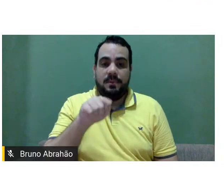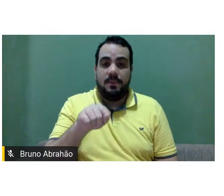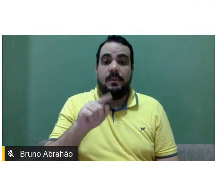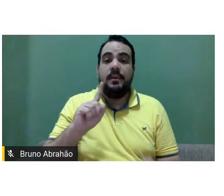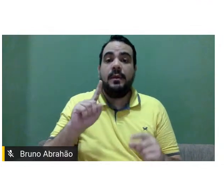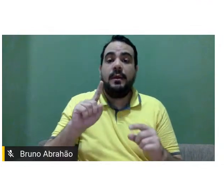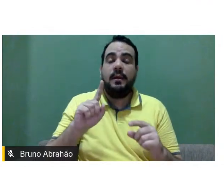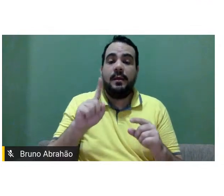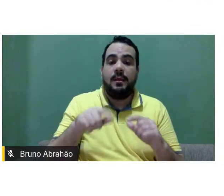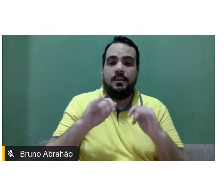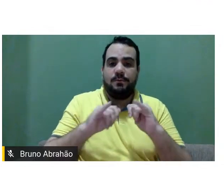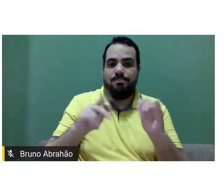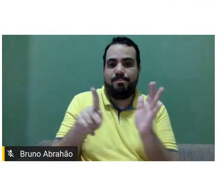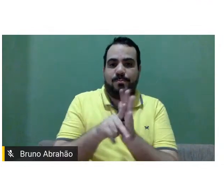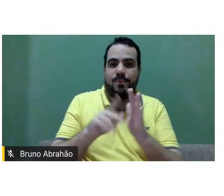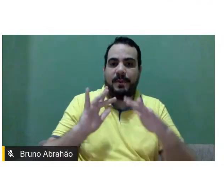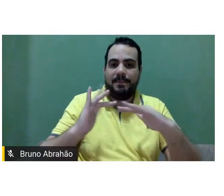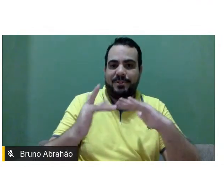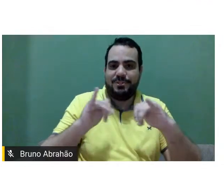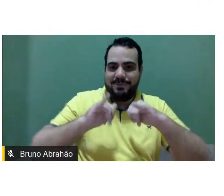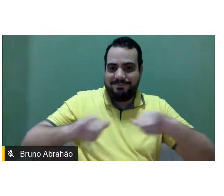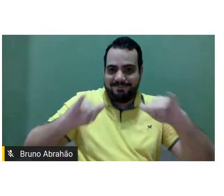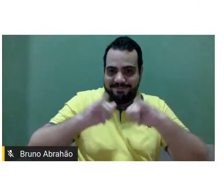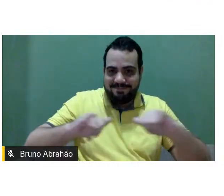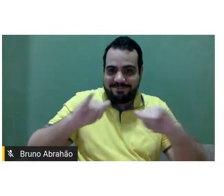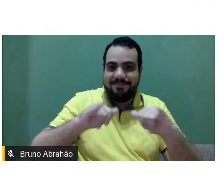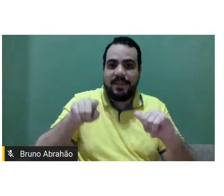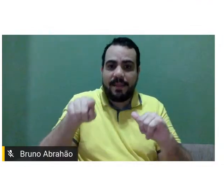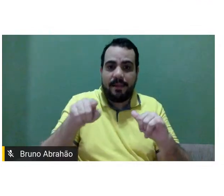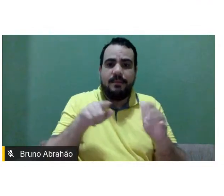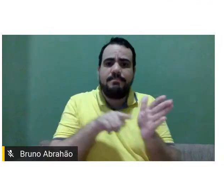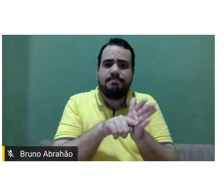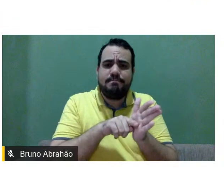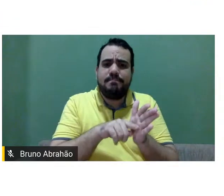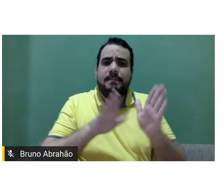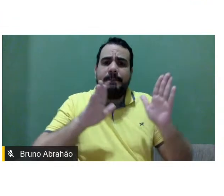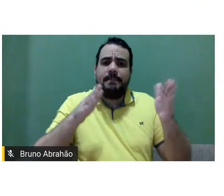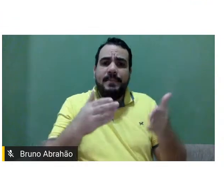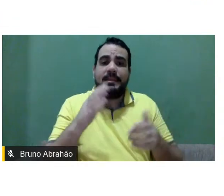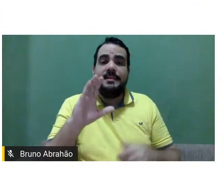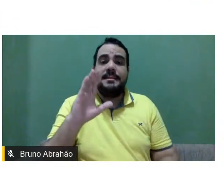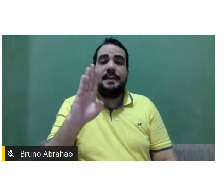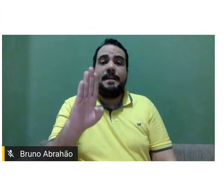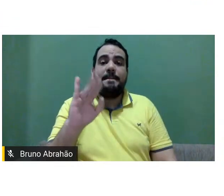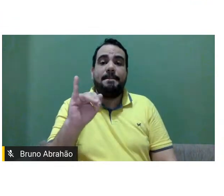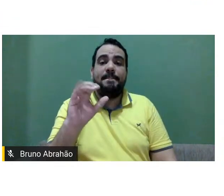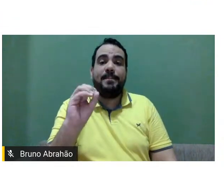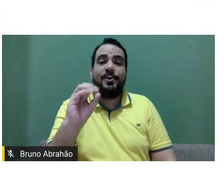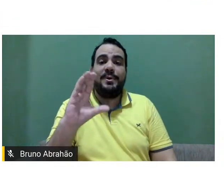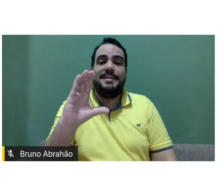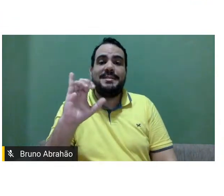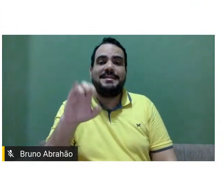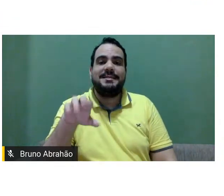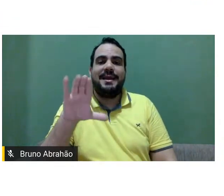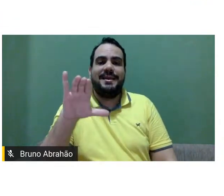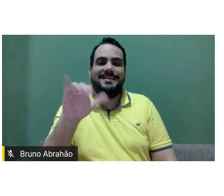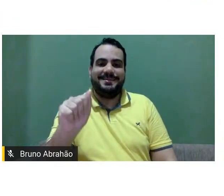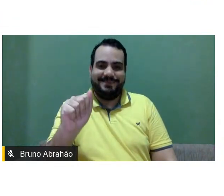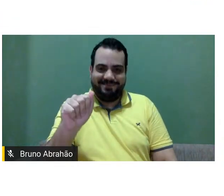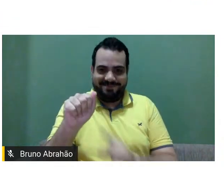e gestão e administração bom e elas desenvolvem trabalho e